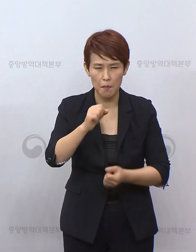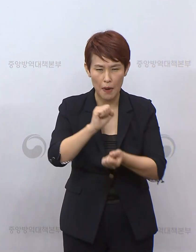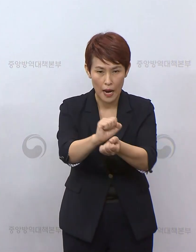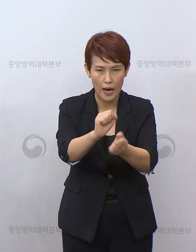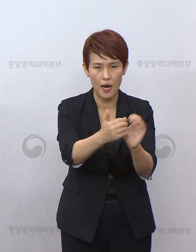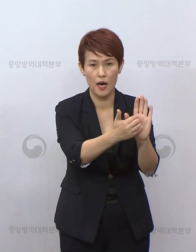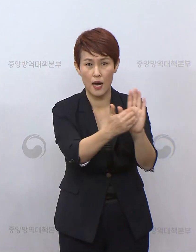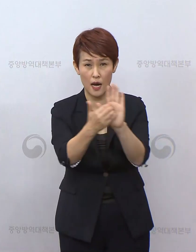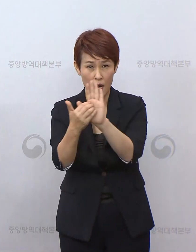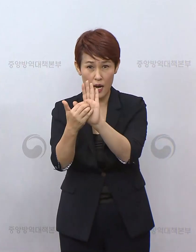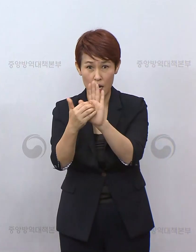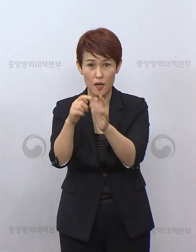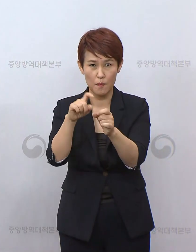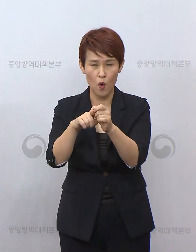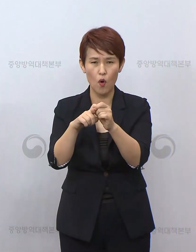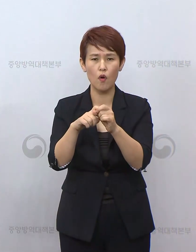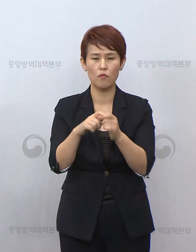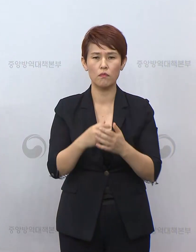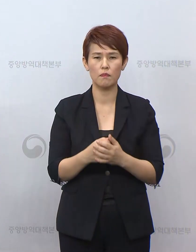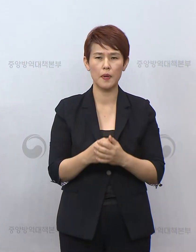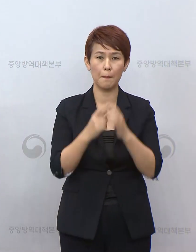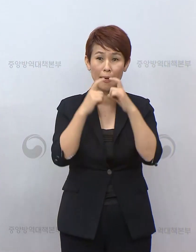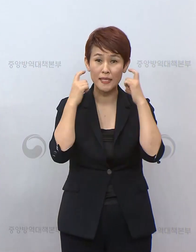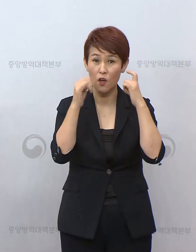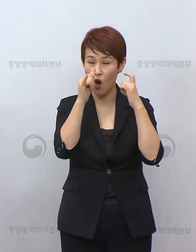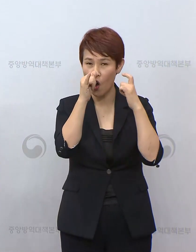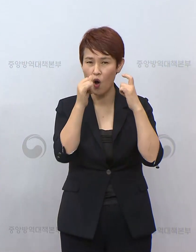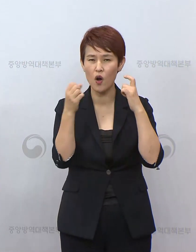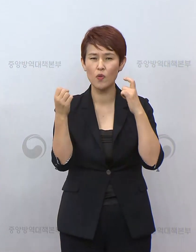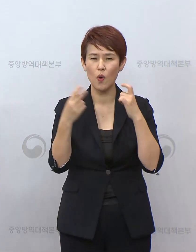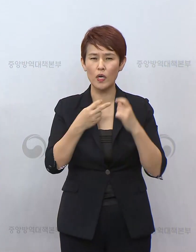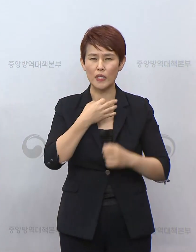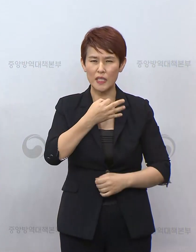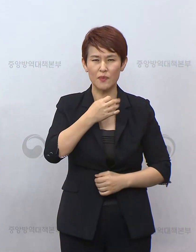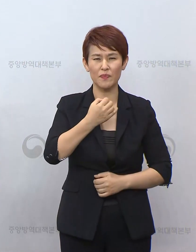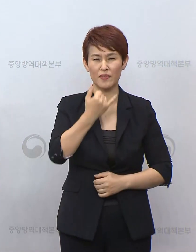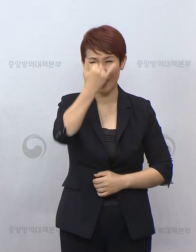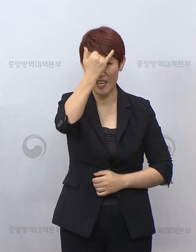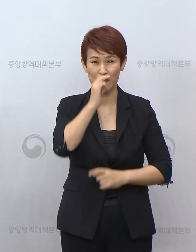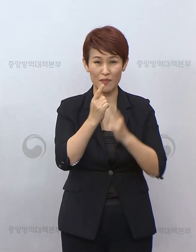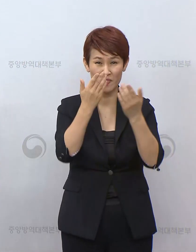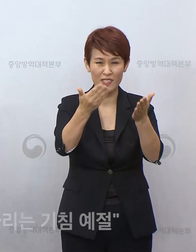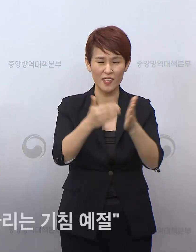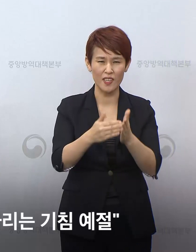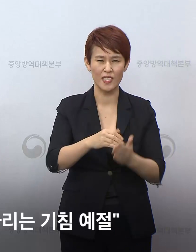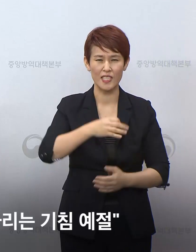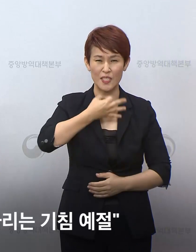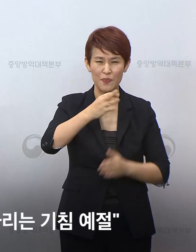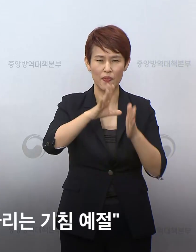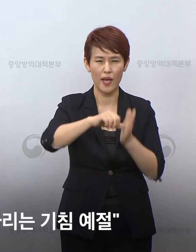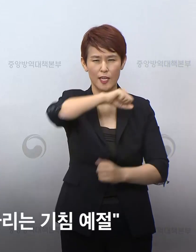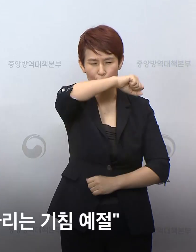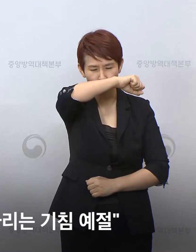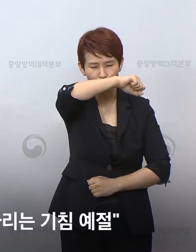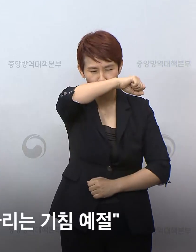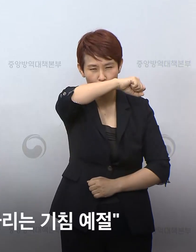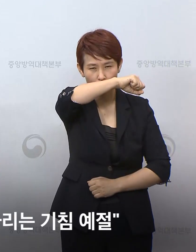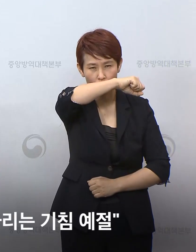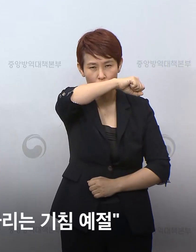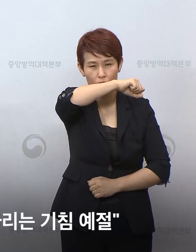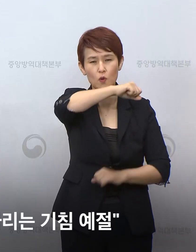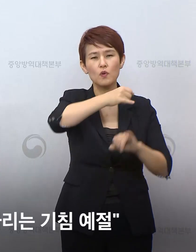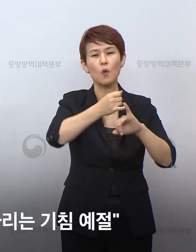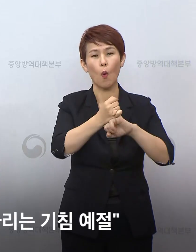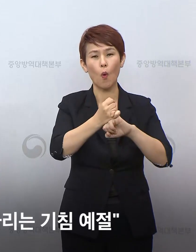전파를 차단하는 거는 마스크를 착용하는 것도 있지만 저희가 계속 기침 예절 말씀드렸던 오소매로 입과 코를